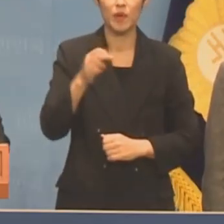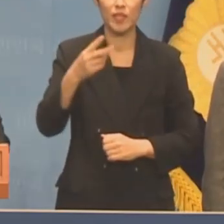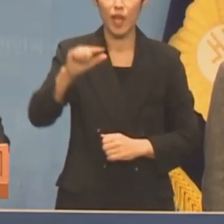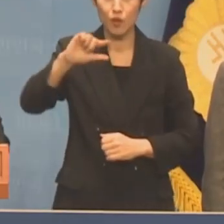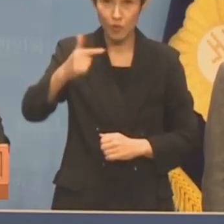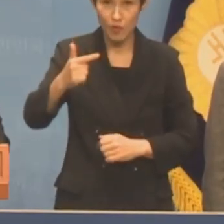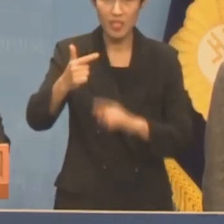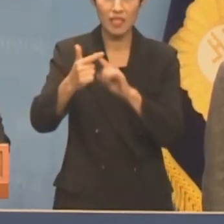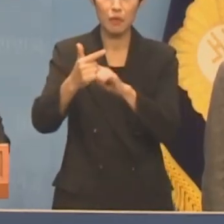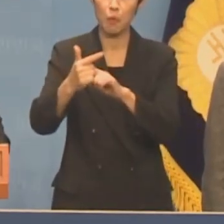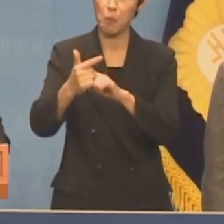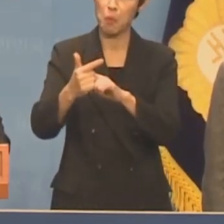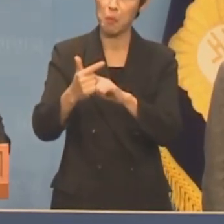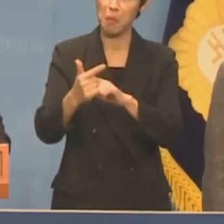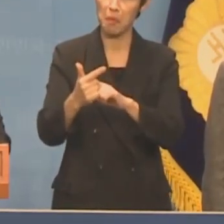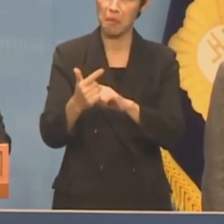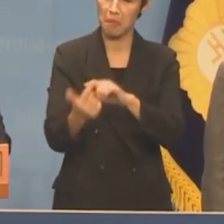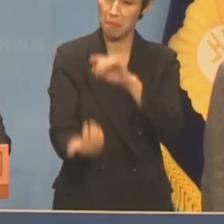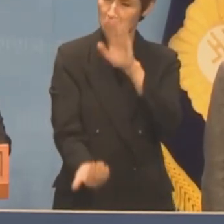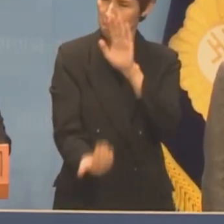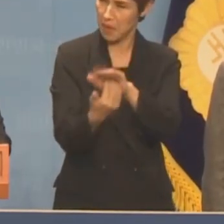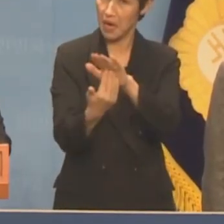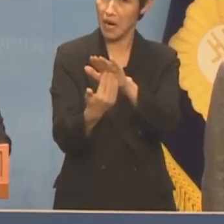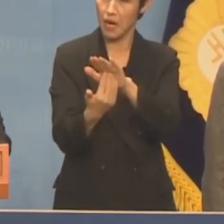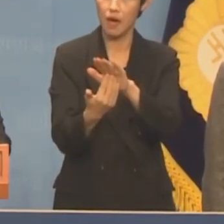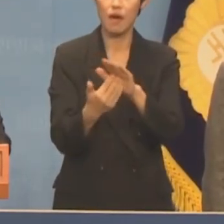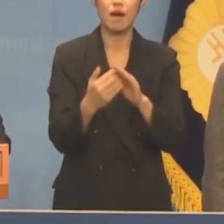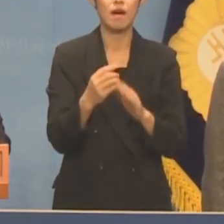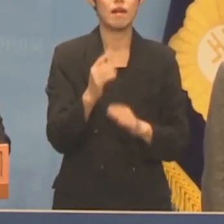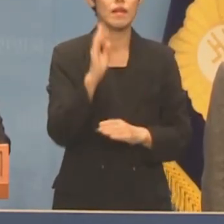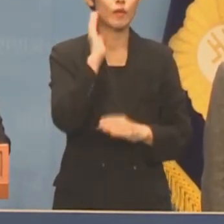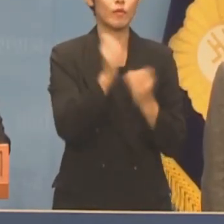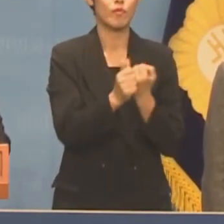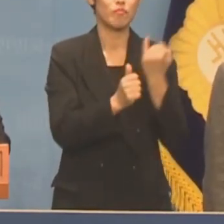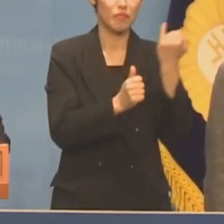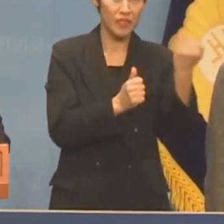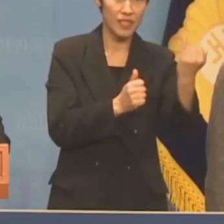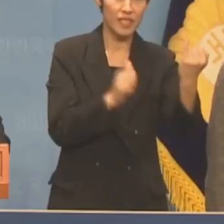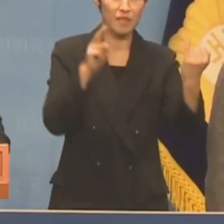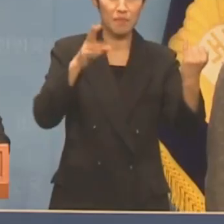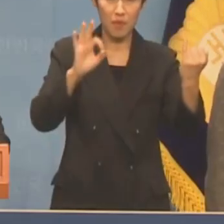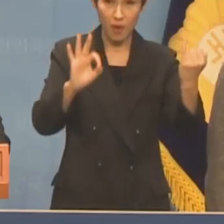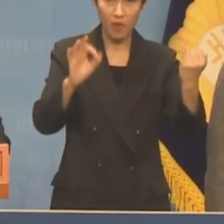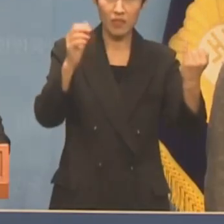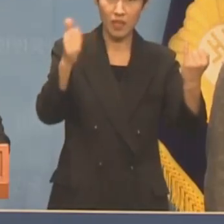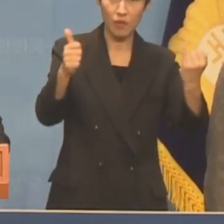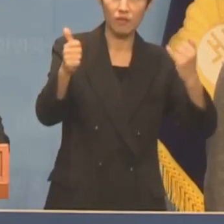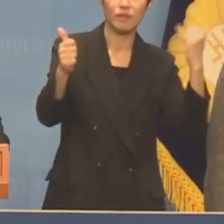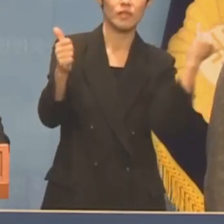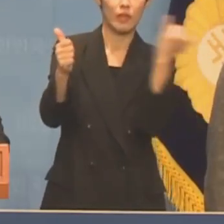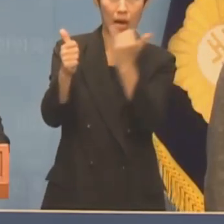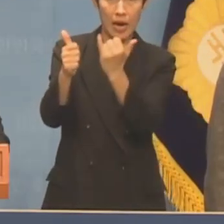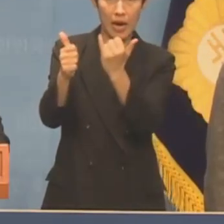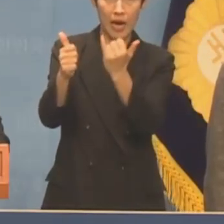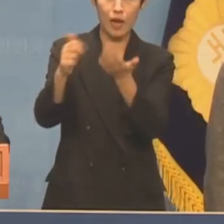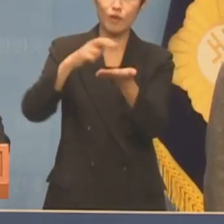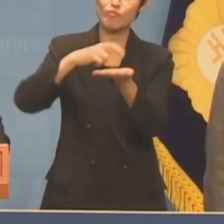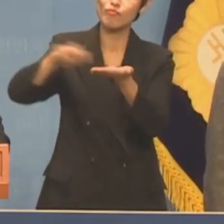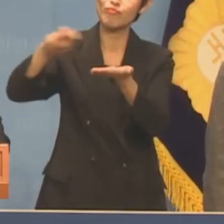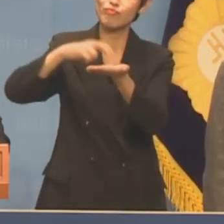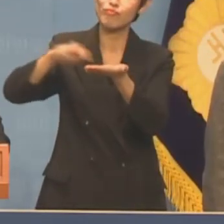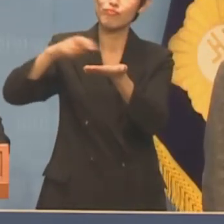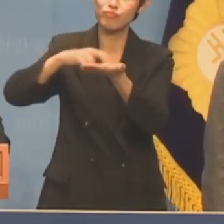명태균이 인물은 인물이었나 봅니다. 김건희가 명태균에게 전화를 하고 문자를